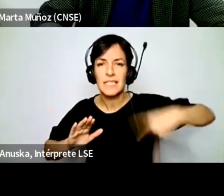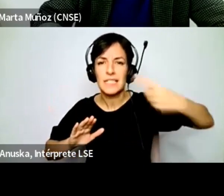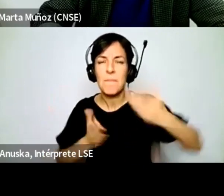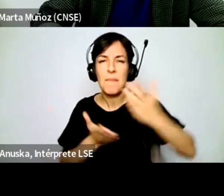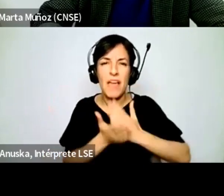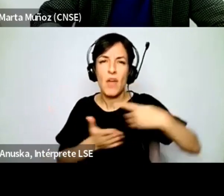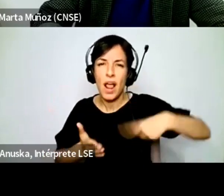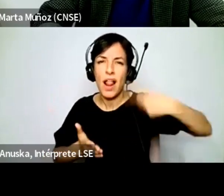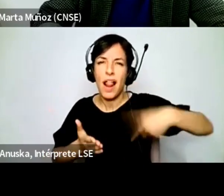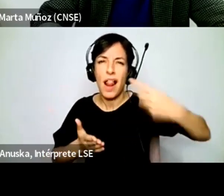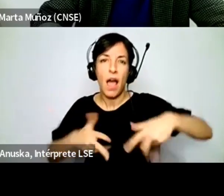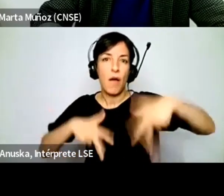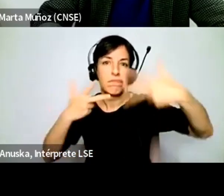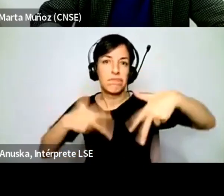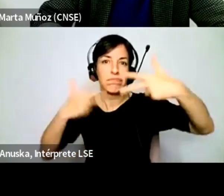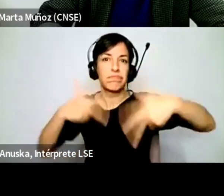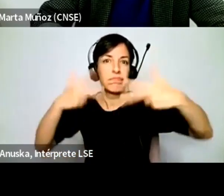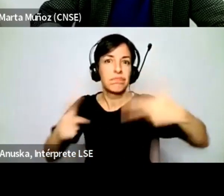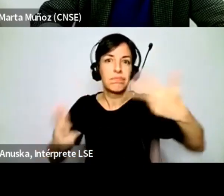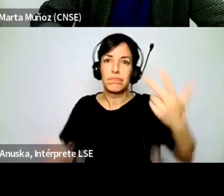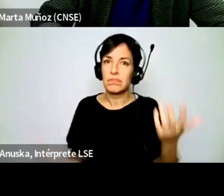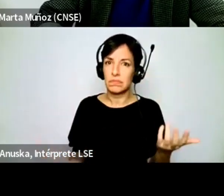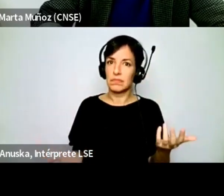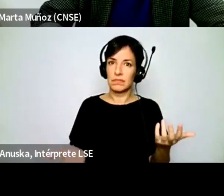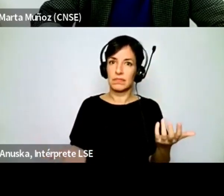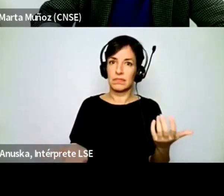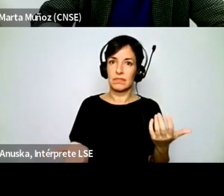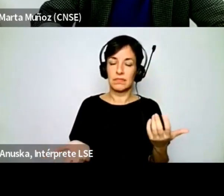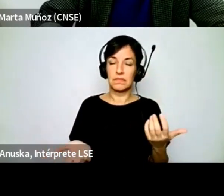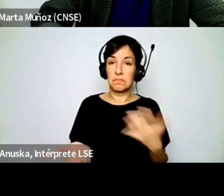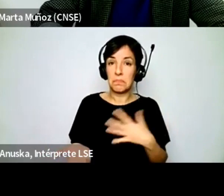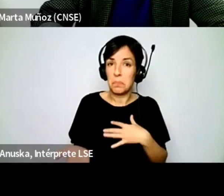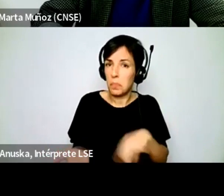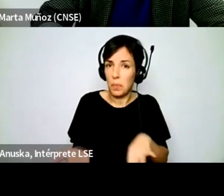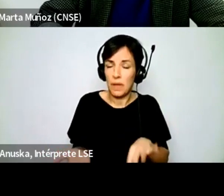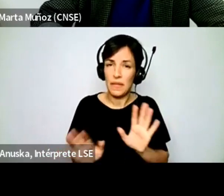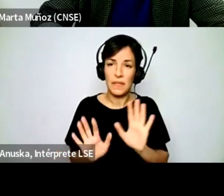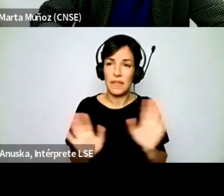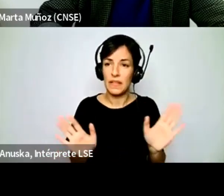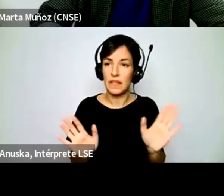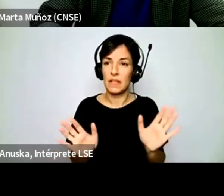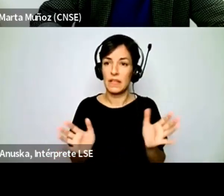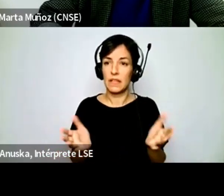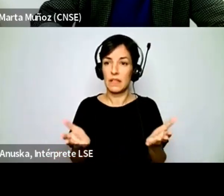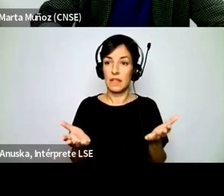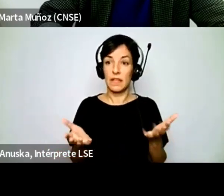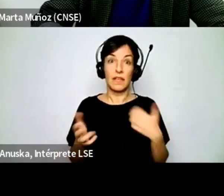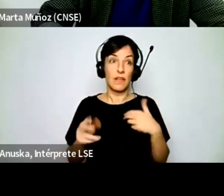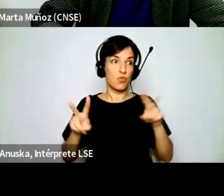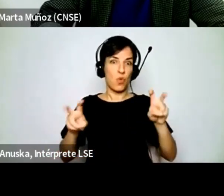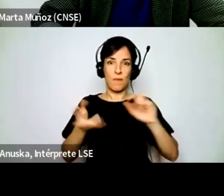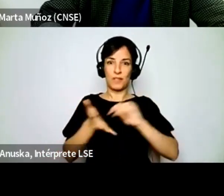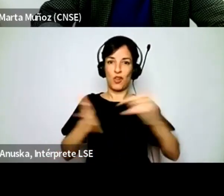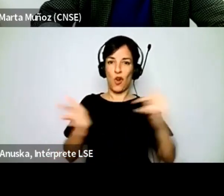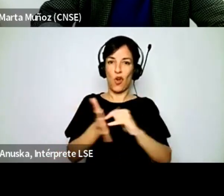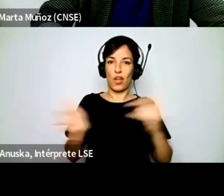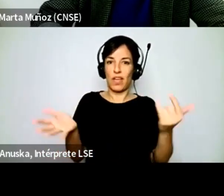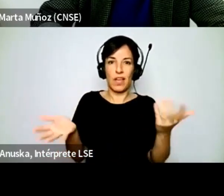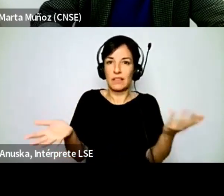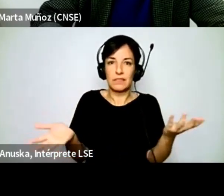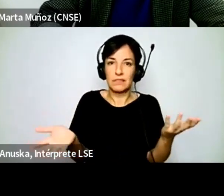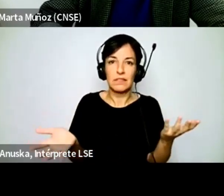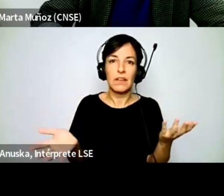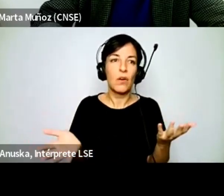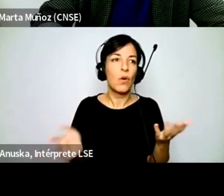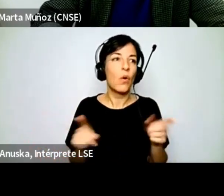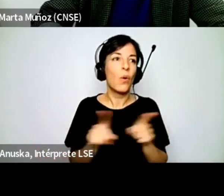hacer mediaciones a través de videoconferencia y con las nuevas tecnologías, de manera que no es